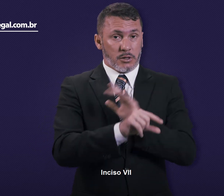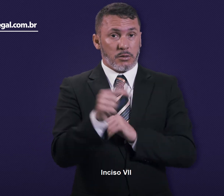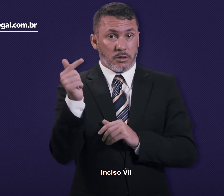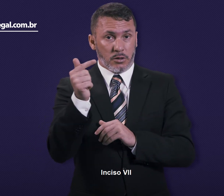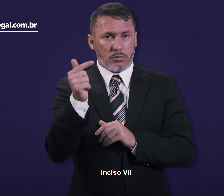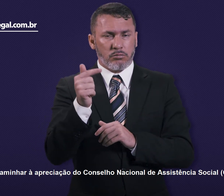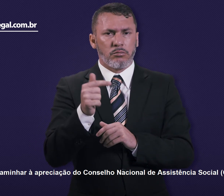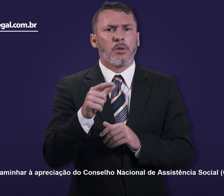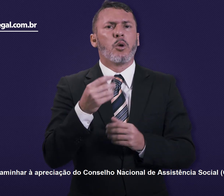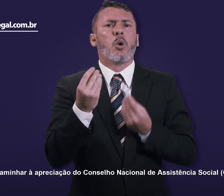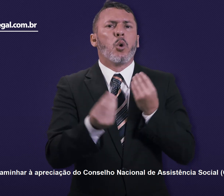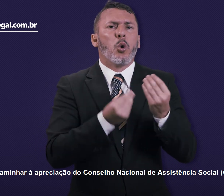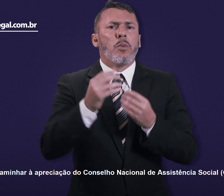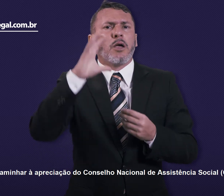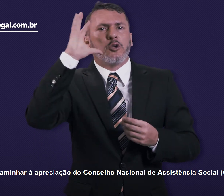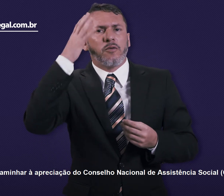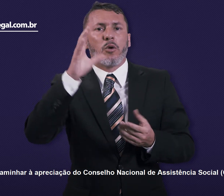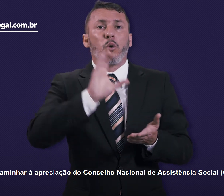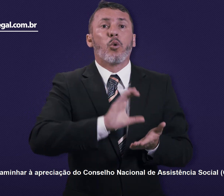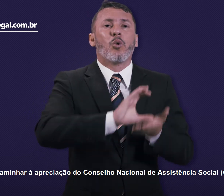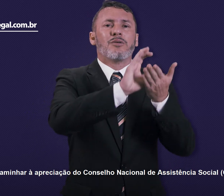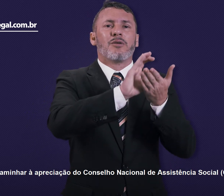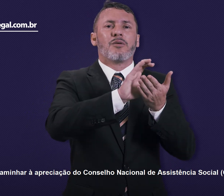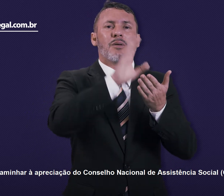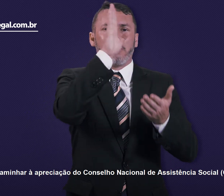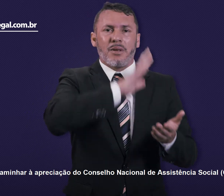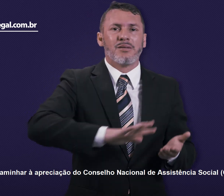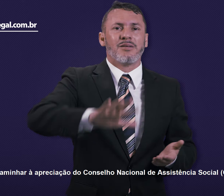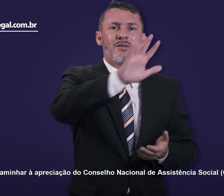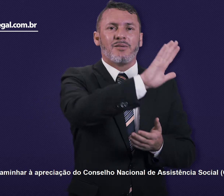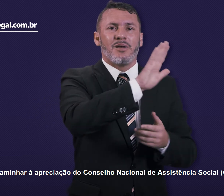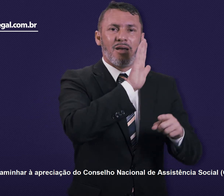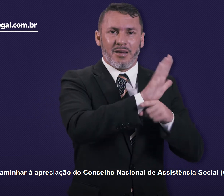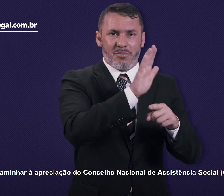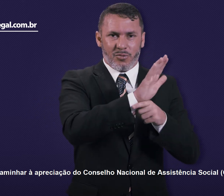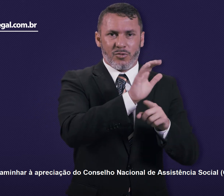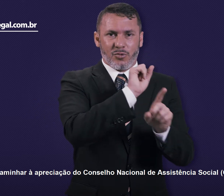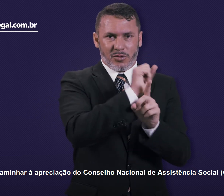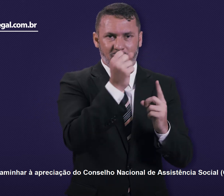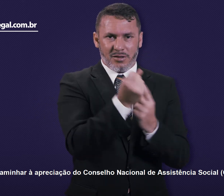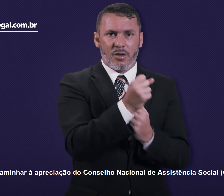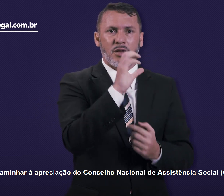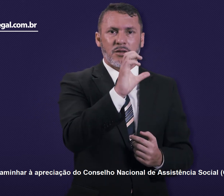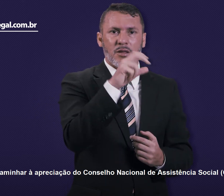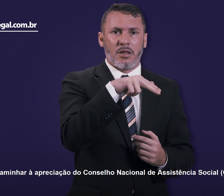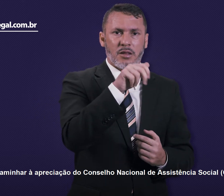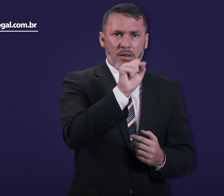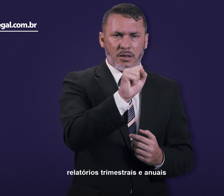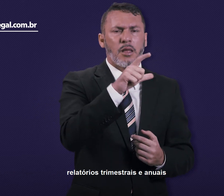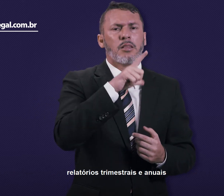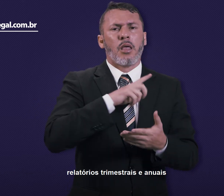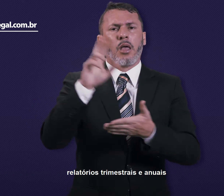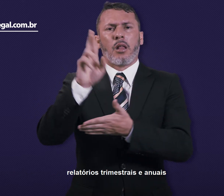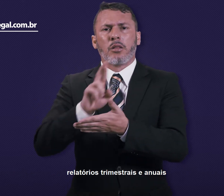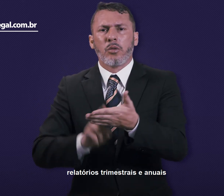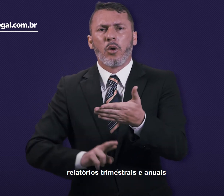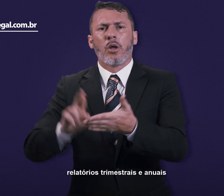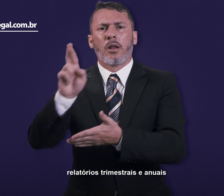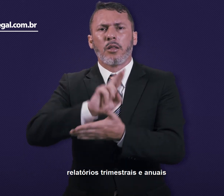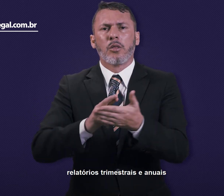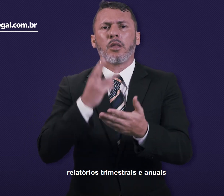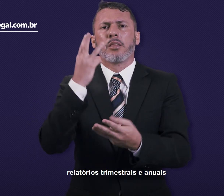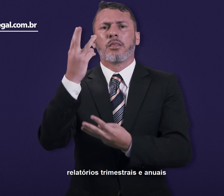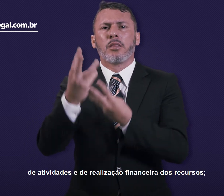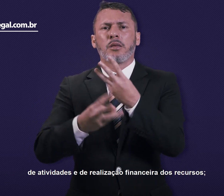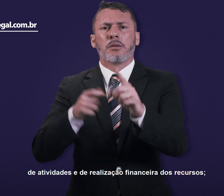Inciso 7. Encaminhar à apreciação do Conselho Nacional de Assistência Social, CNAS, relatórios